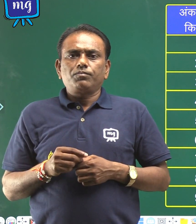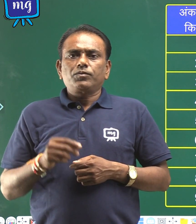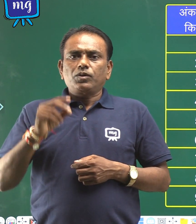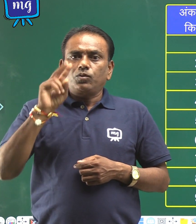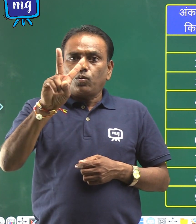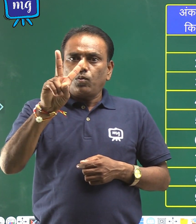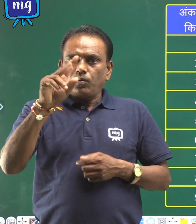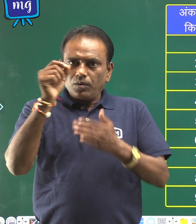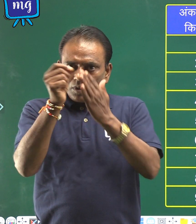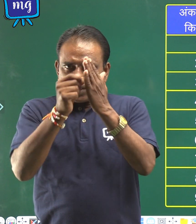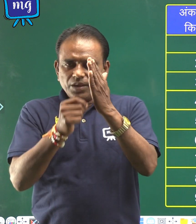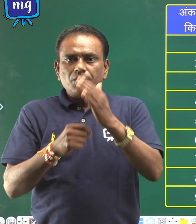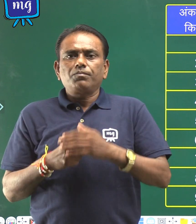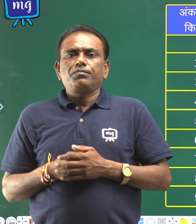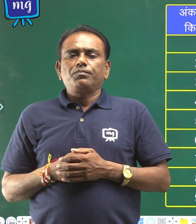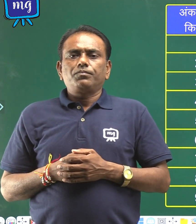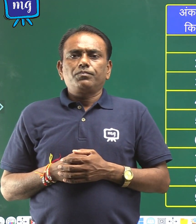2।